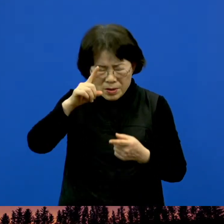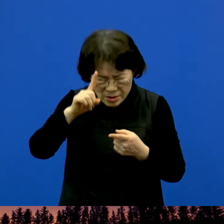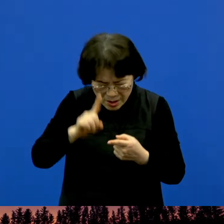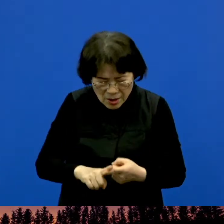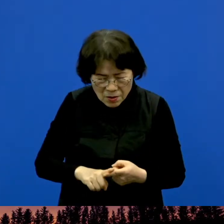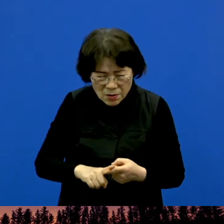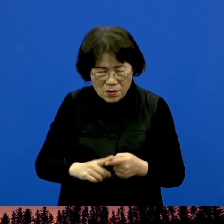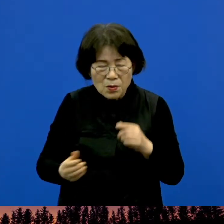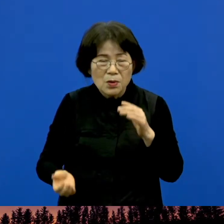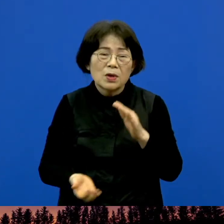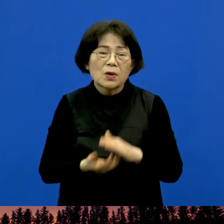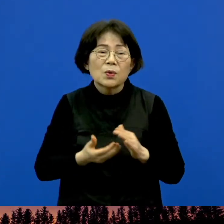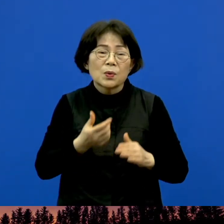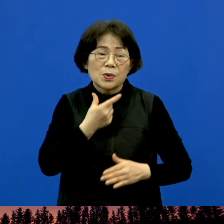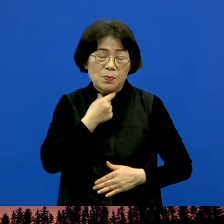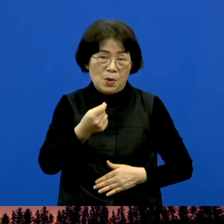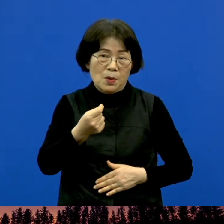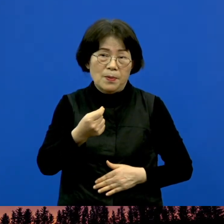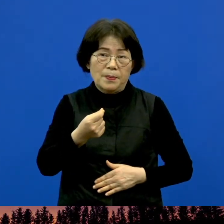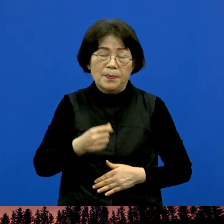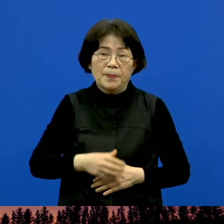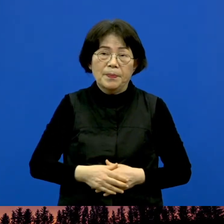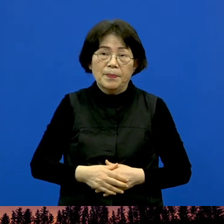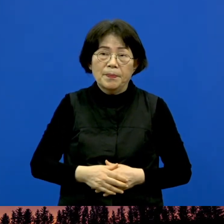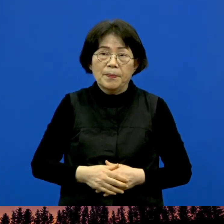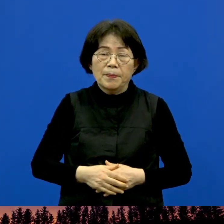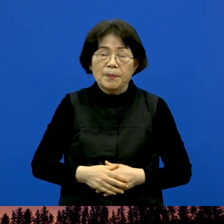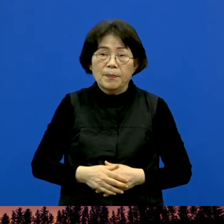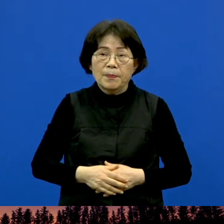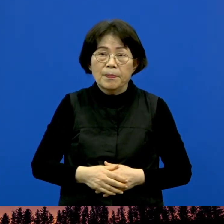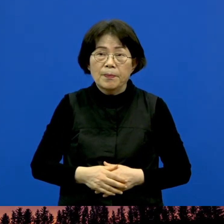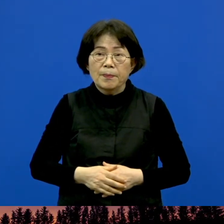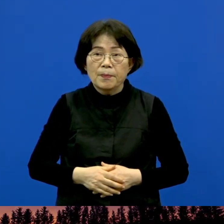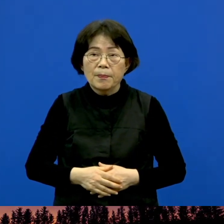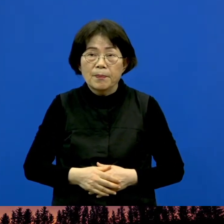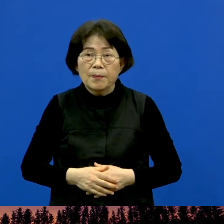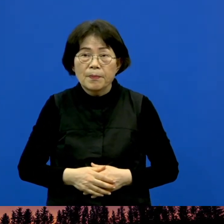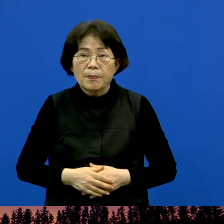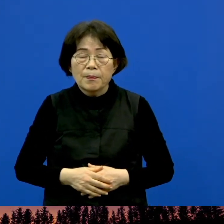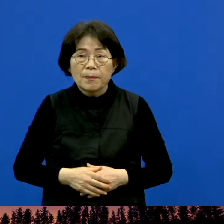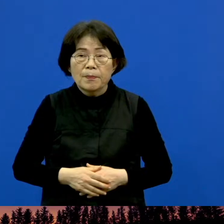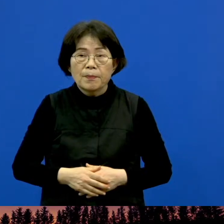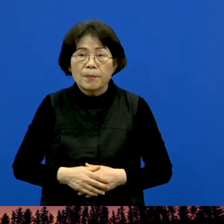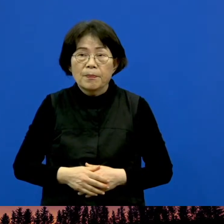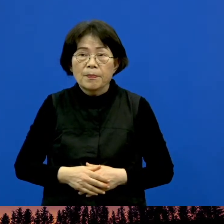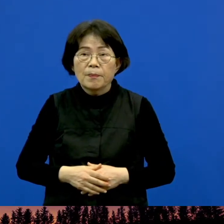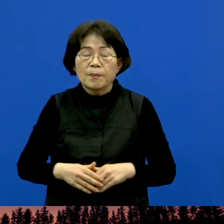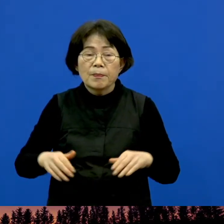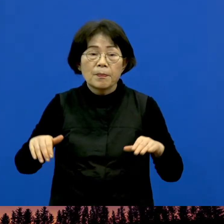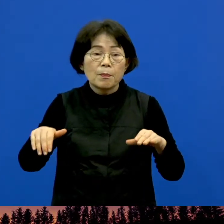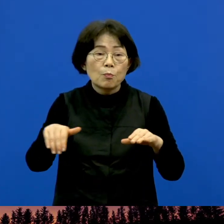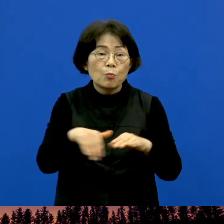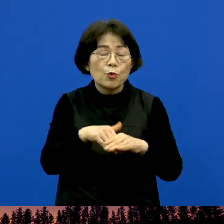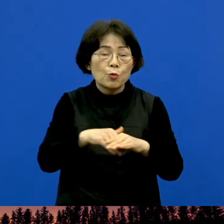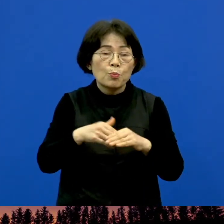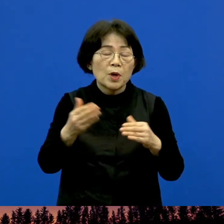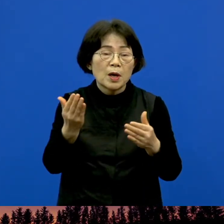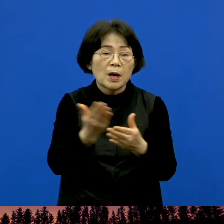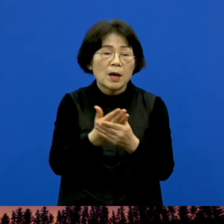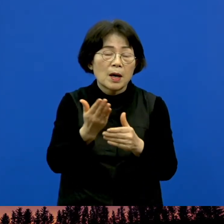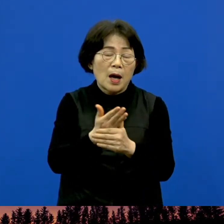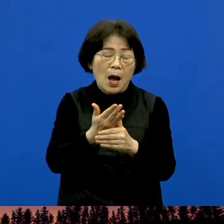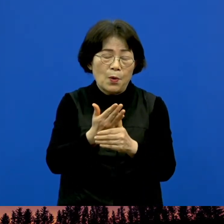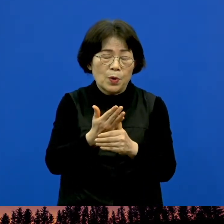거예요. 그죠? 그게 오늘 문명 이 인류의 문명 가운데 다